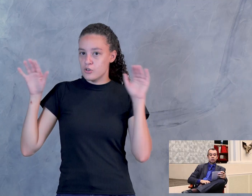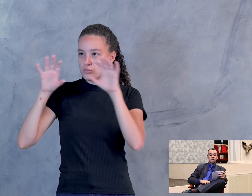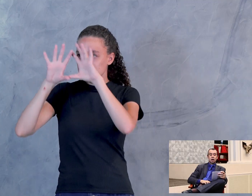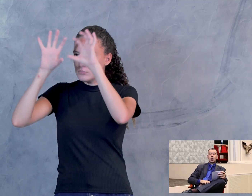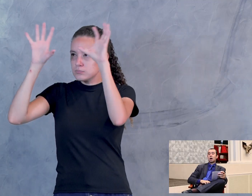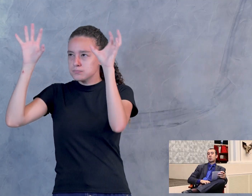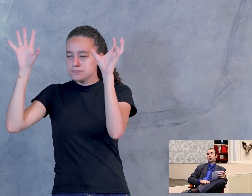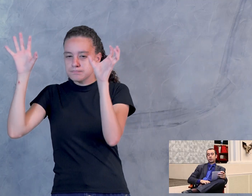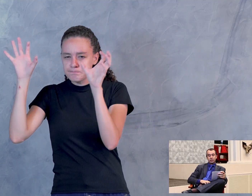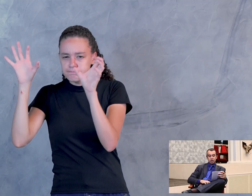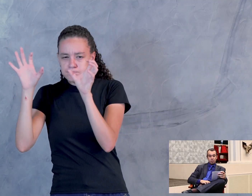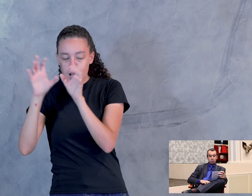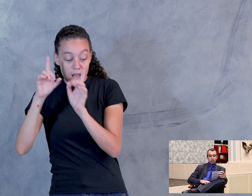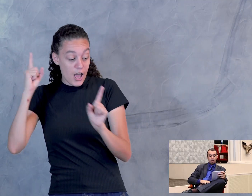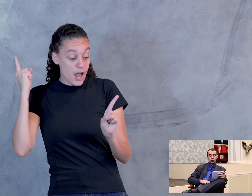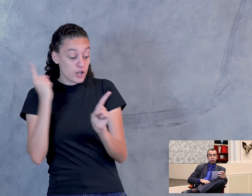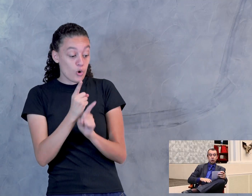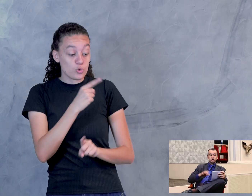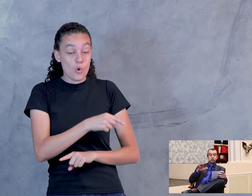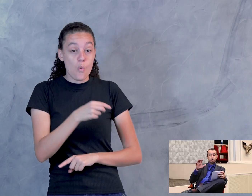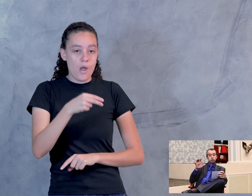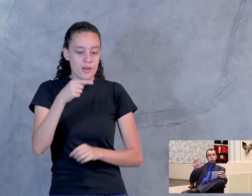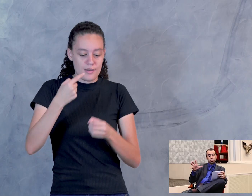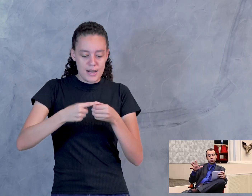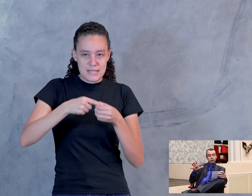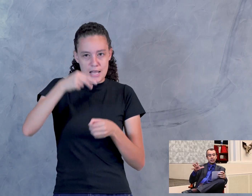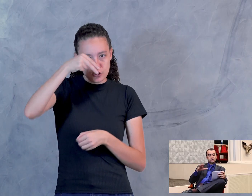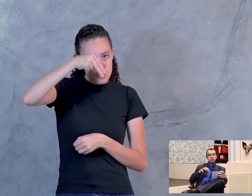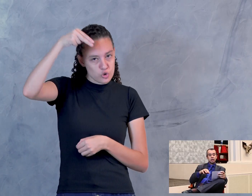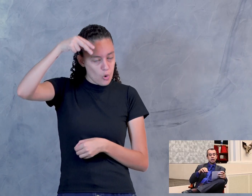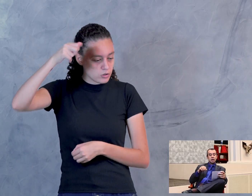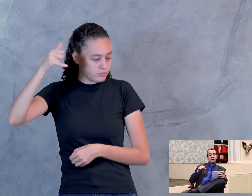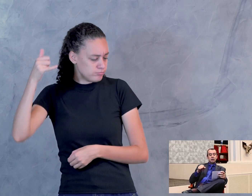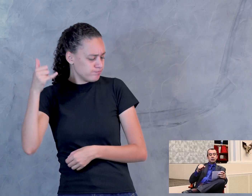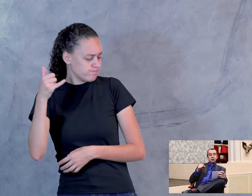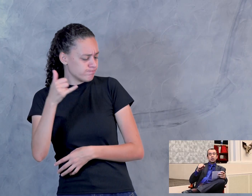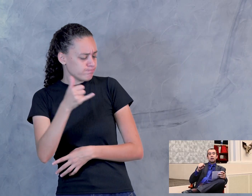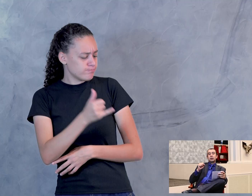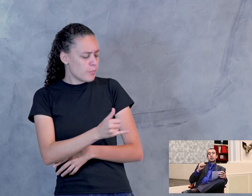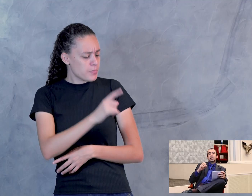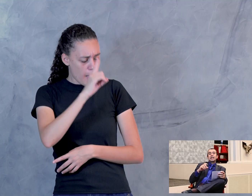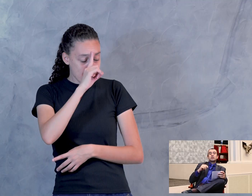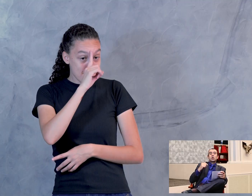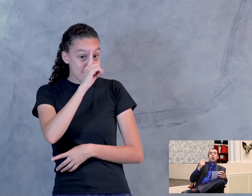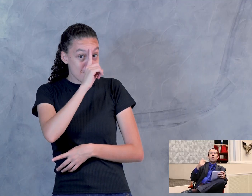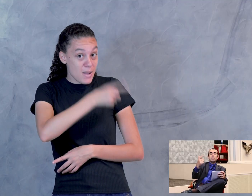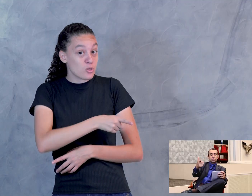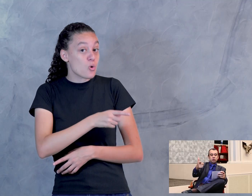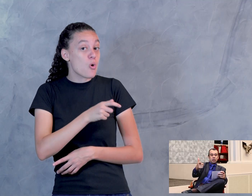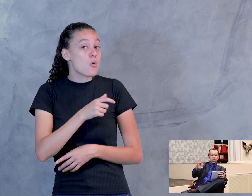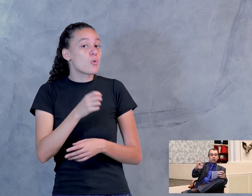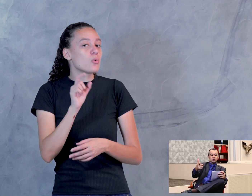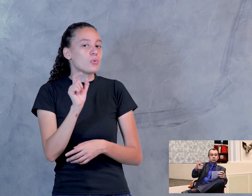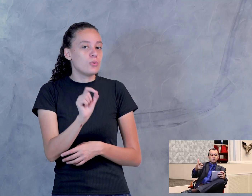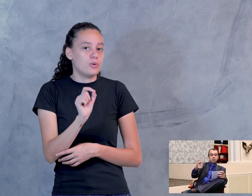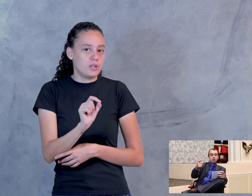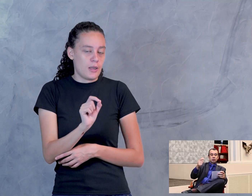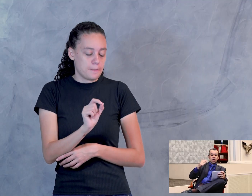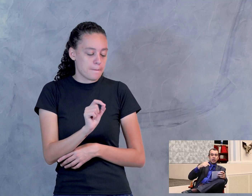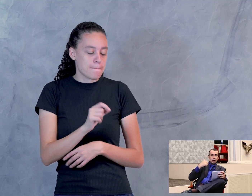apareceram ao profeta irmão Brana no norte de Tucson, Arizona, e lhes